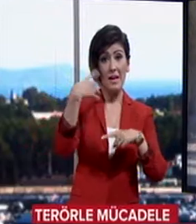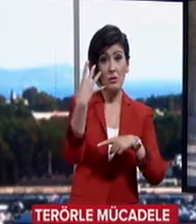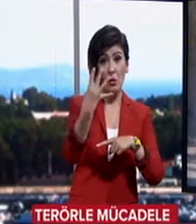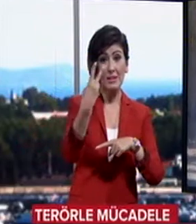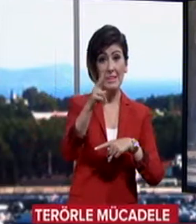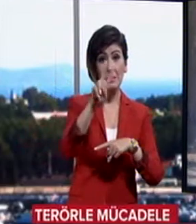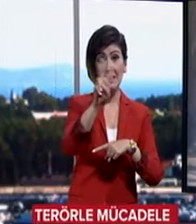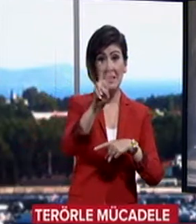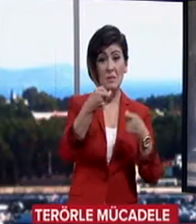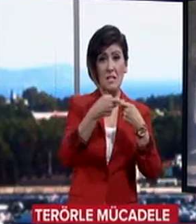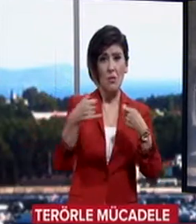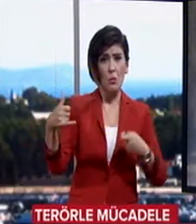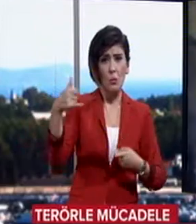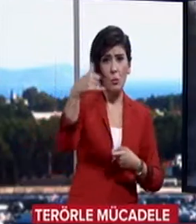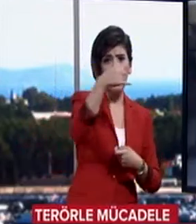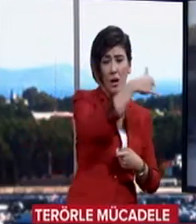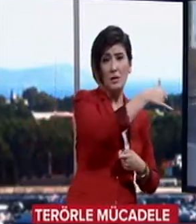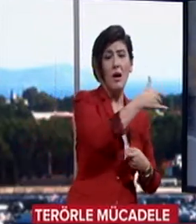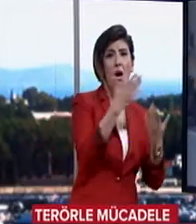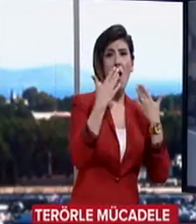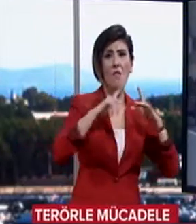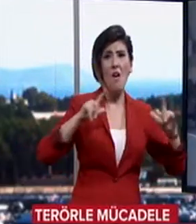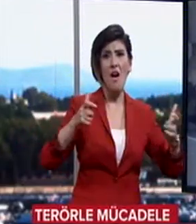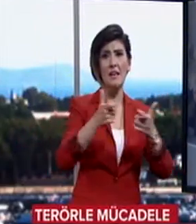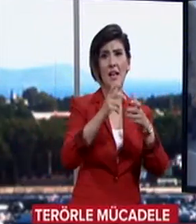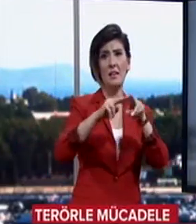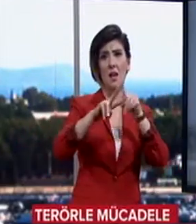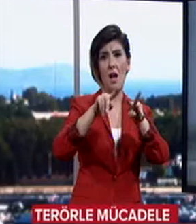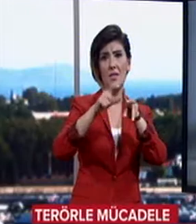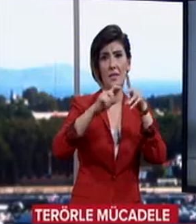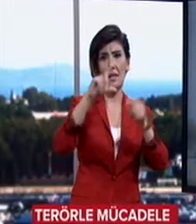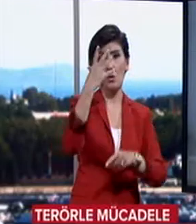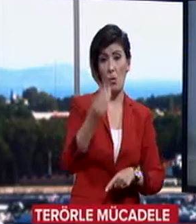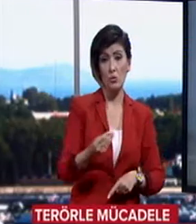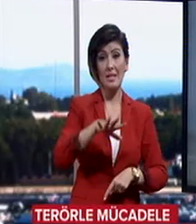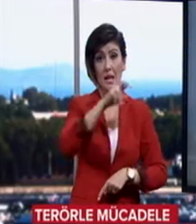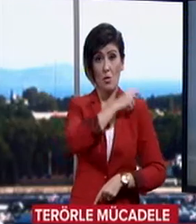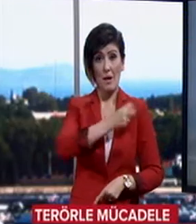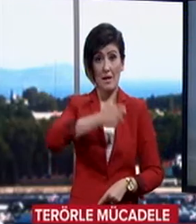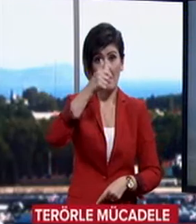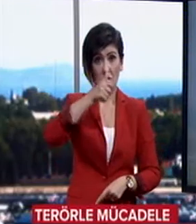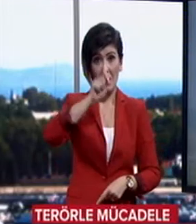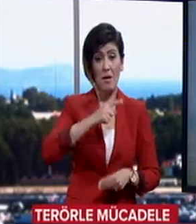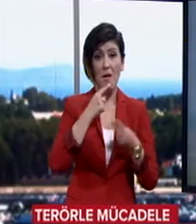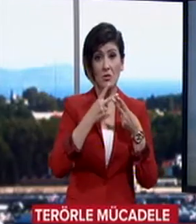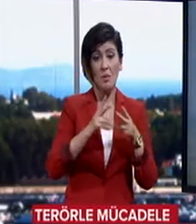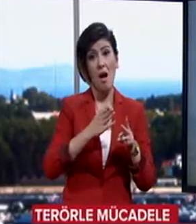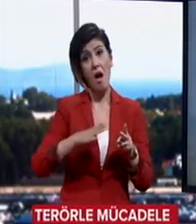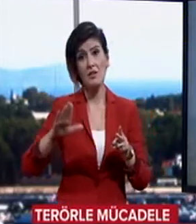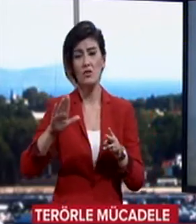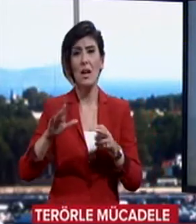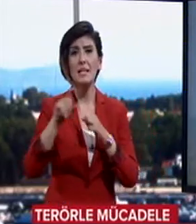2020 savaş uçaklarıyla Kandil'e hava harekatı düzenlendi. Genelkurmay Başkanlığından yapılan açıklamada